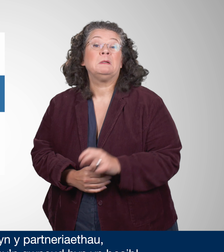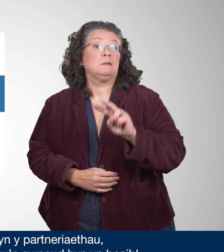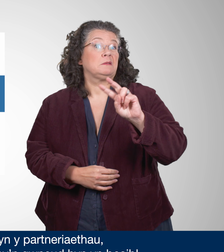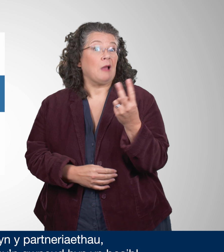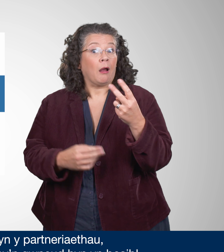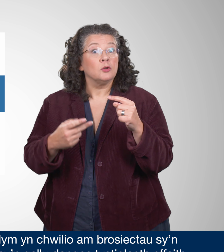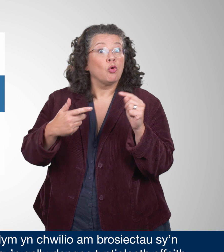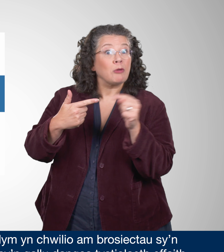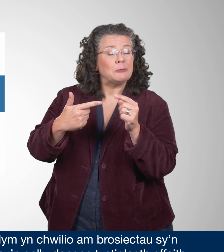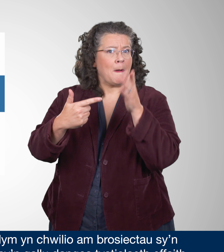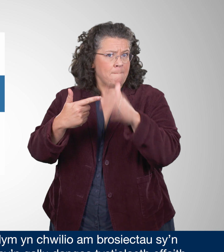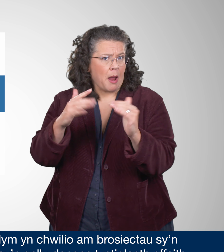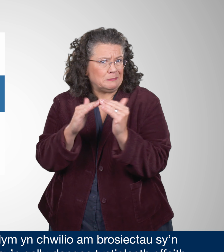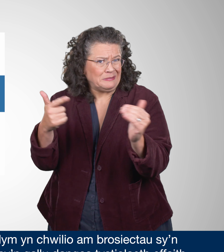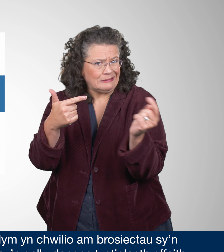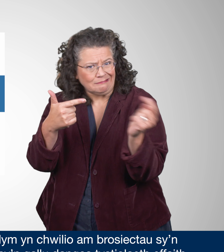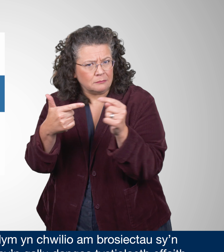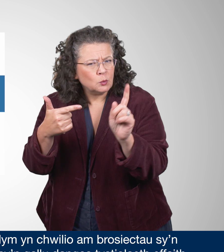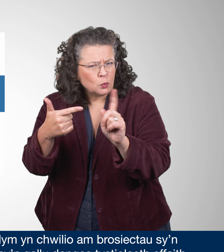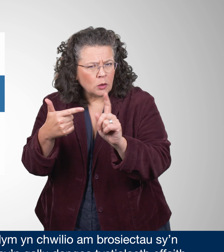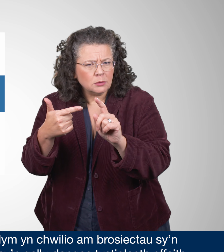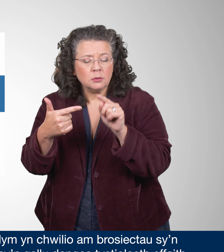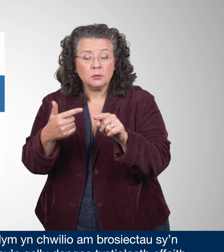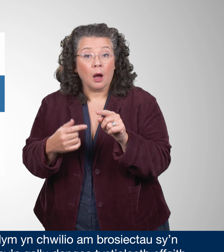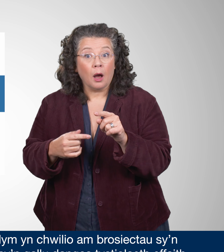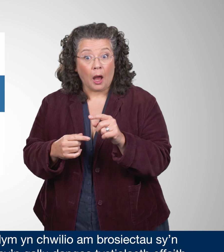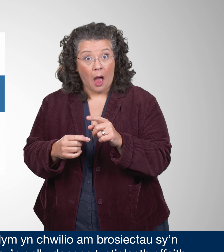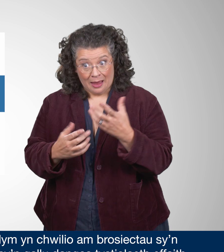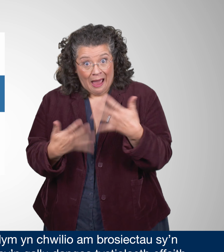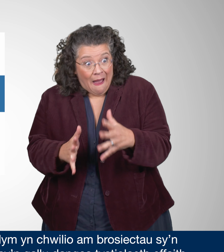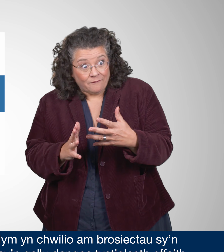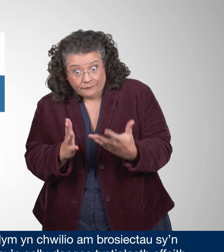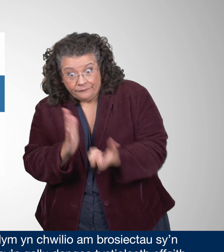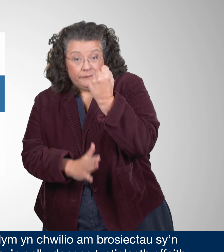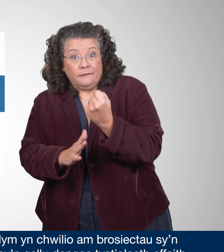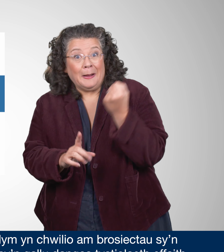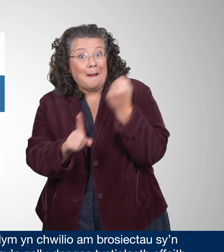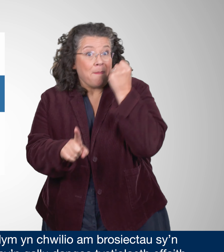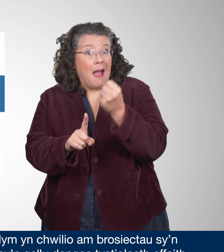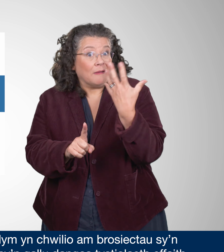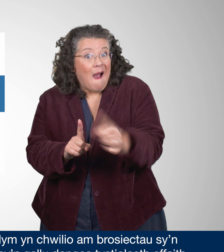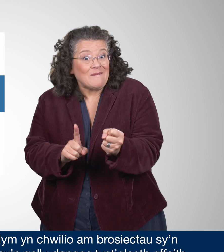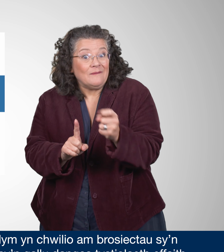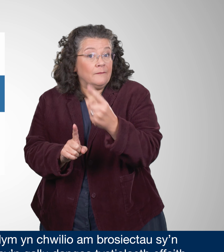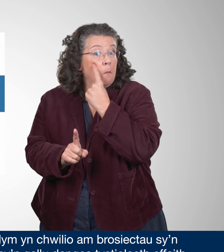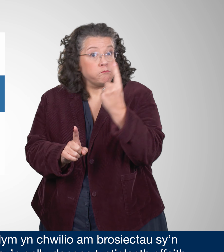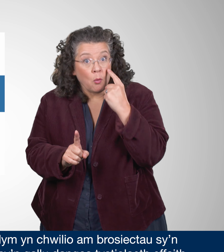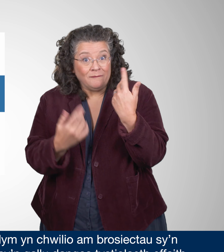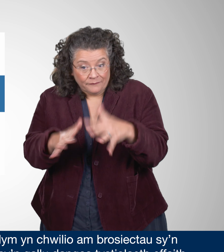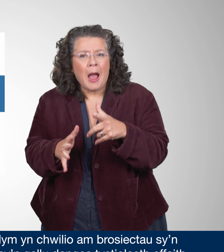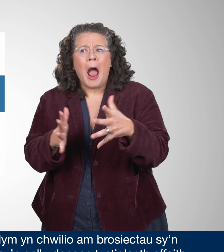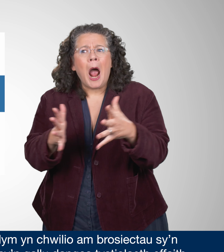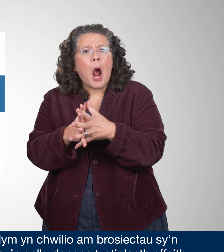Rhif 2. Cynyddu effaith profedig. Rydym yn chwilio am brosiectau